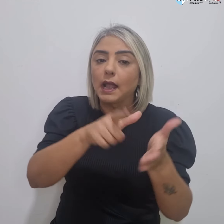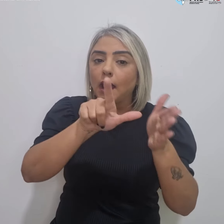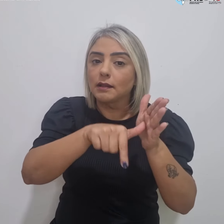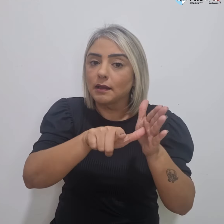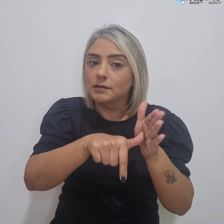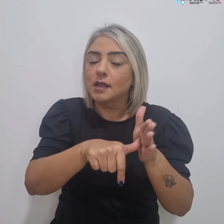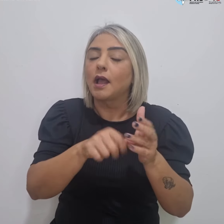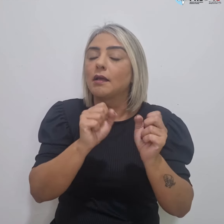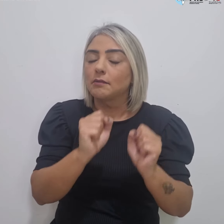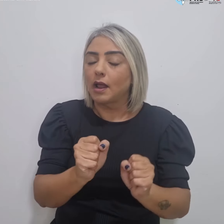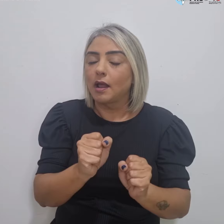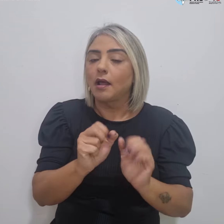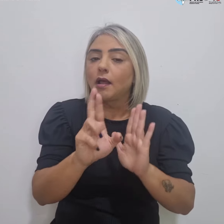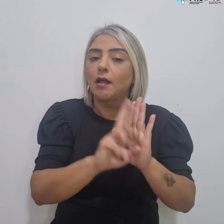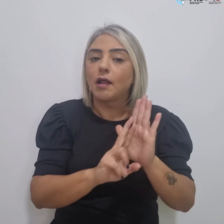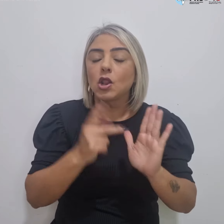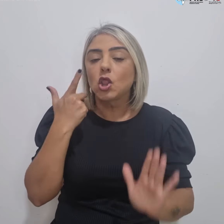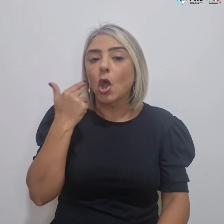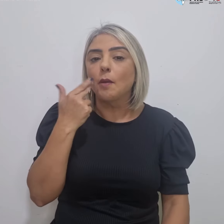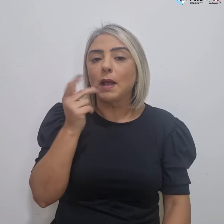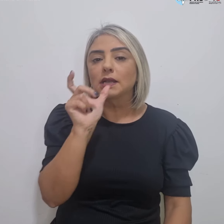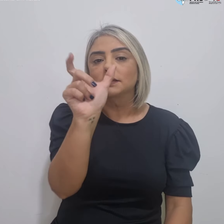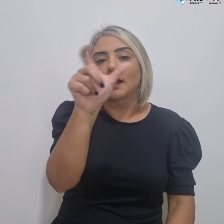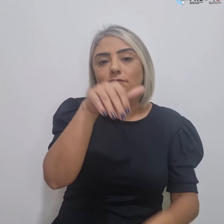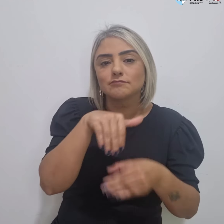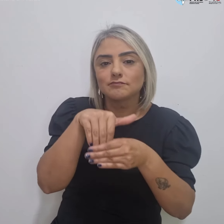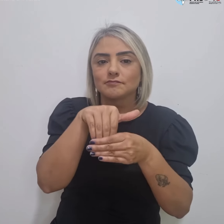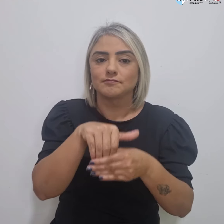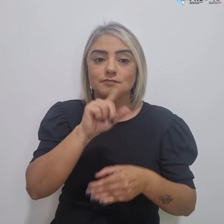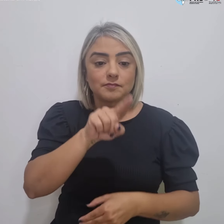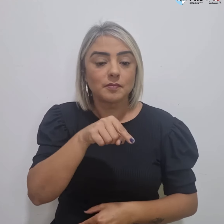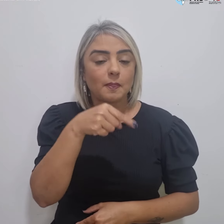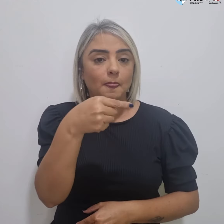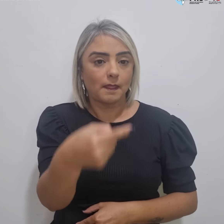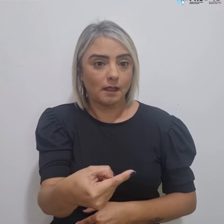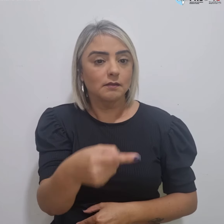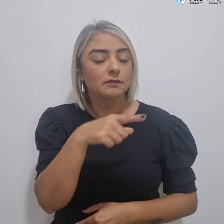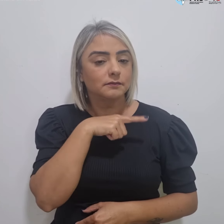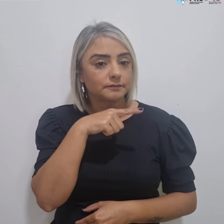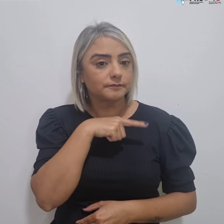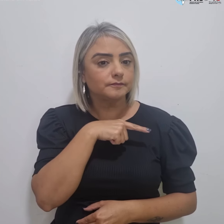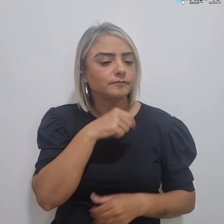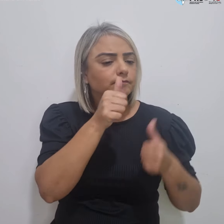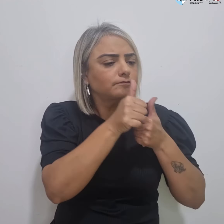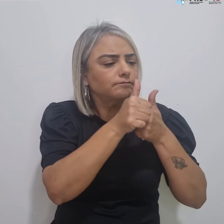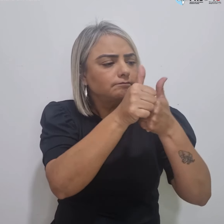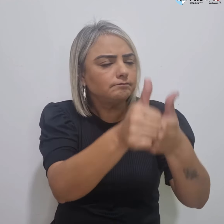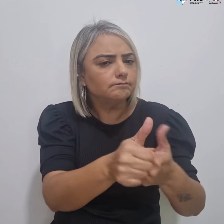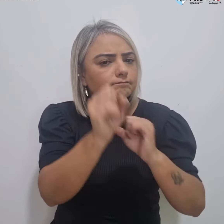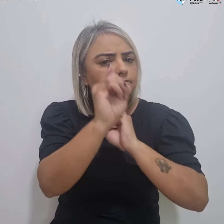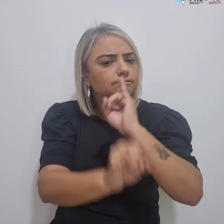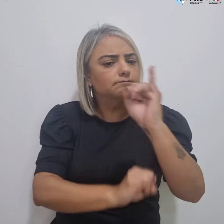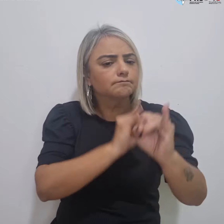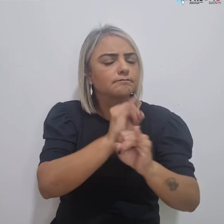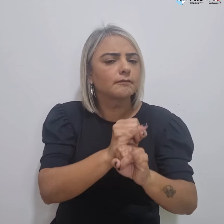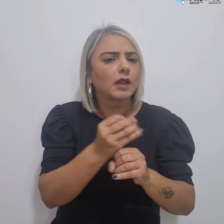para regularização do título. Depois, você deve acompanhar online o andamento da